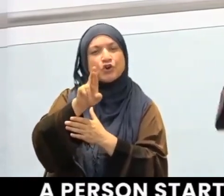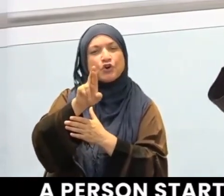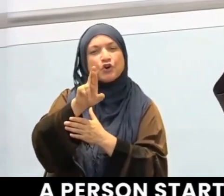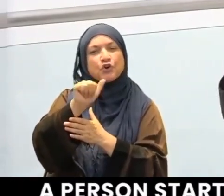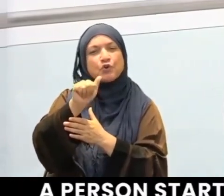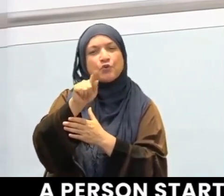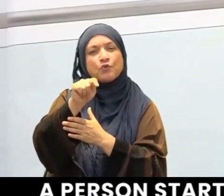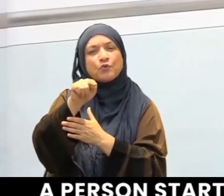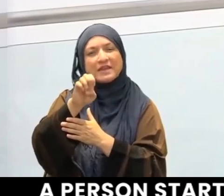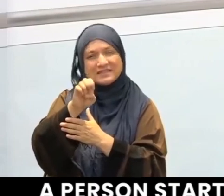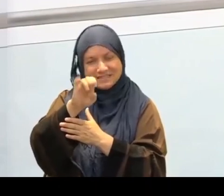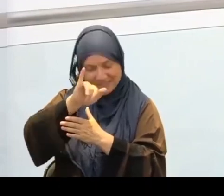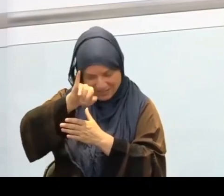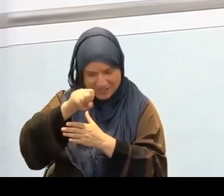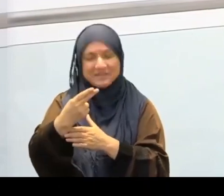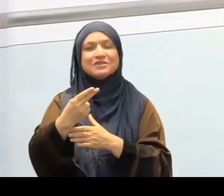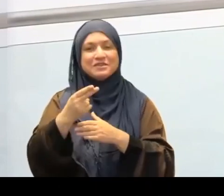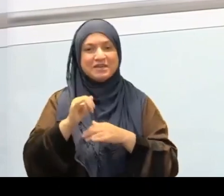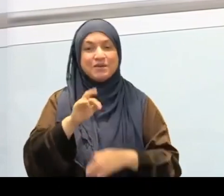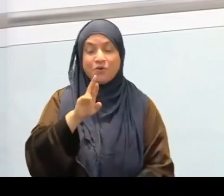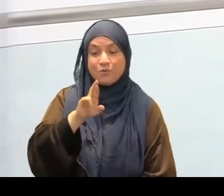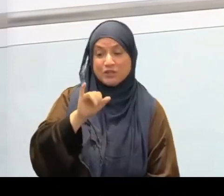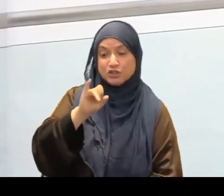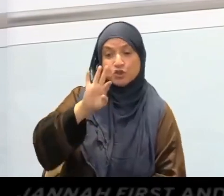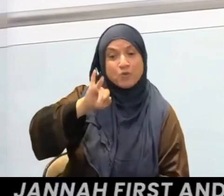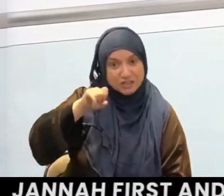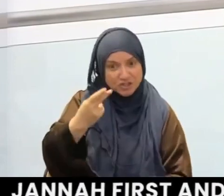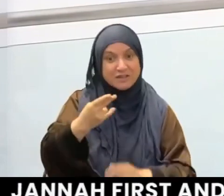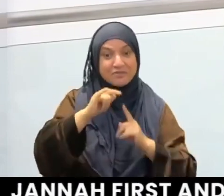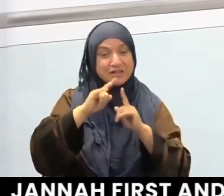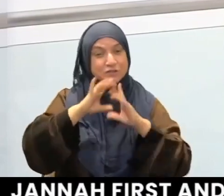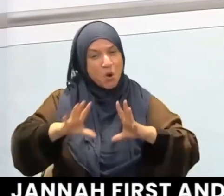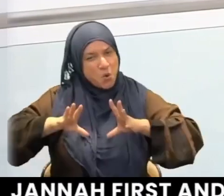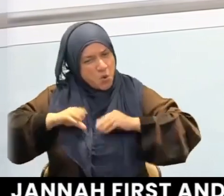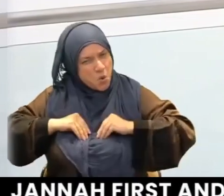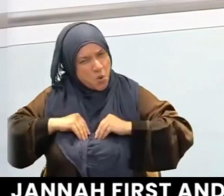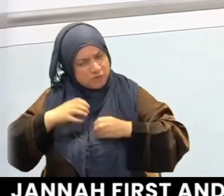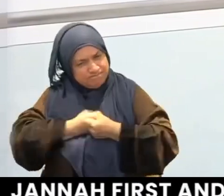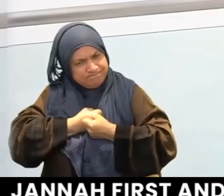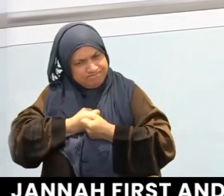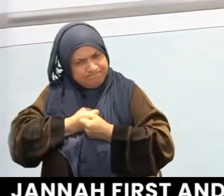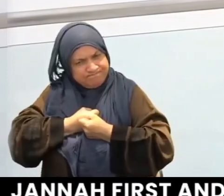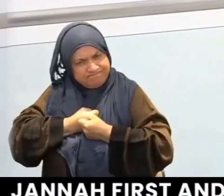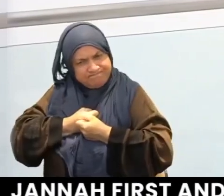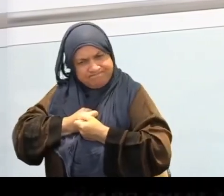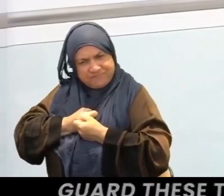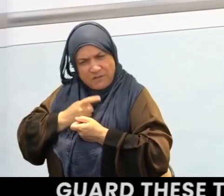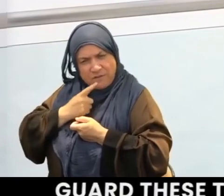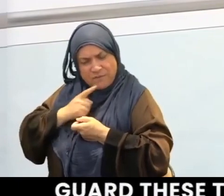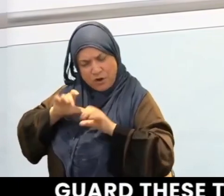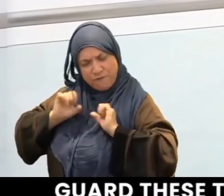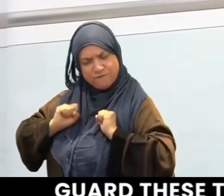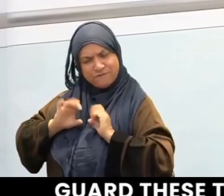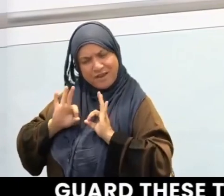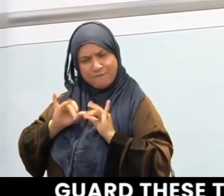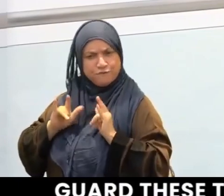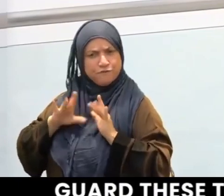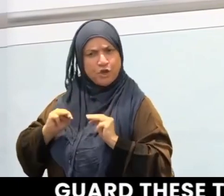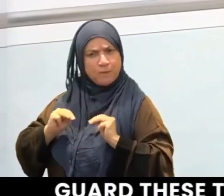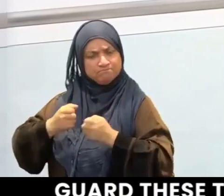person starts to think about lots of charity. And the Prophet ﷺ is saying, Jannah first and foremost starts off with what? Guard these